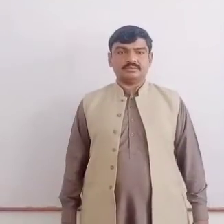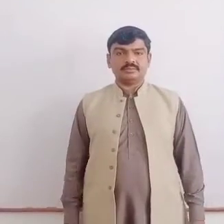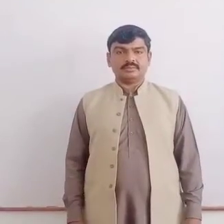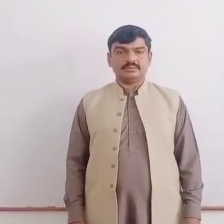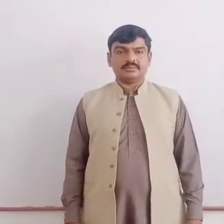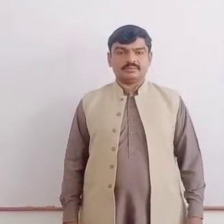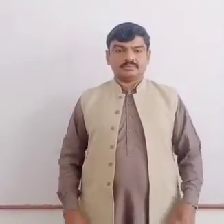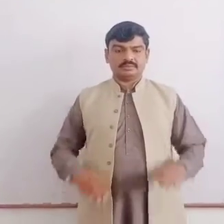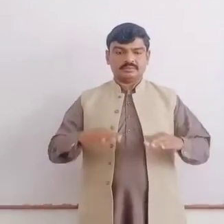हैसियत,